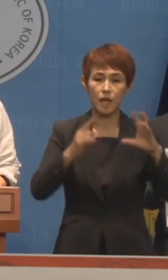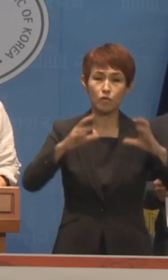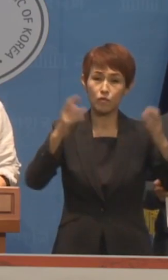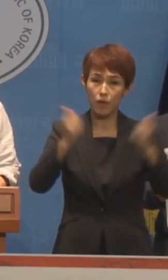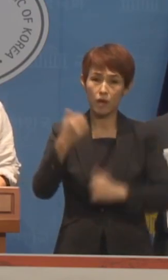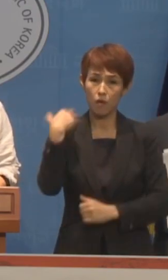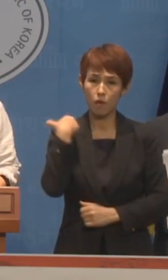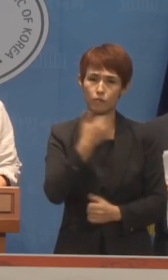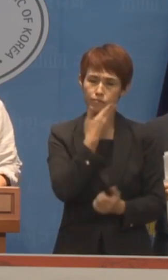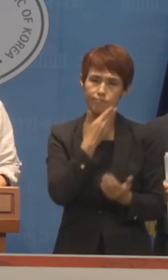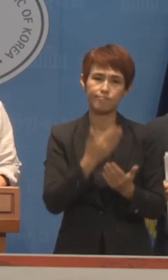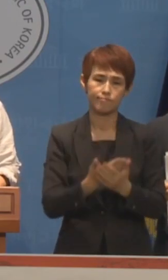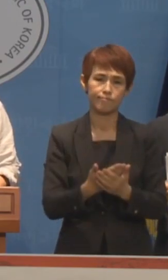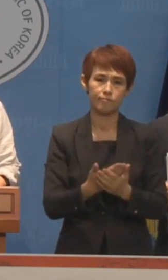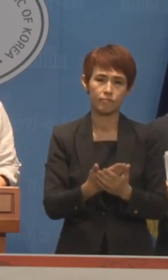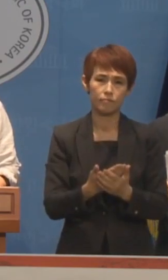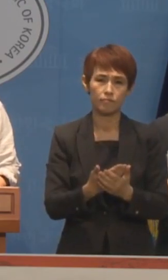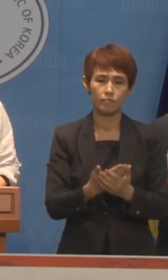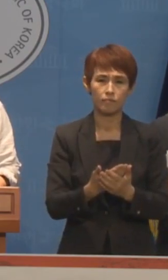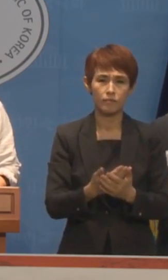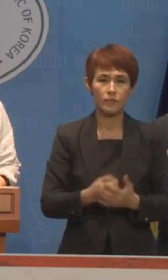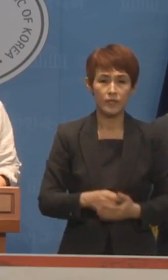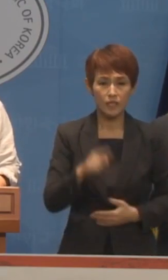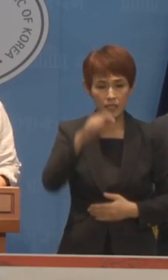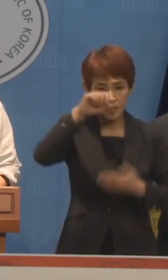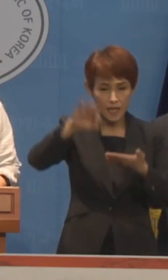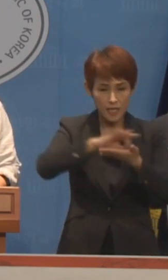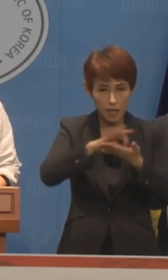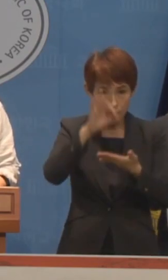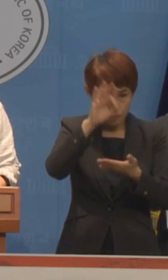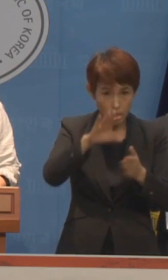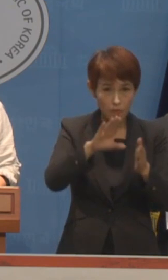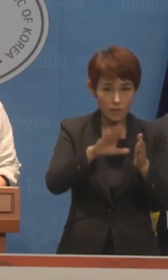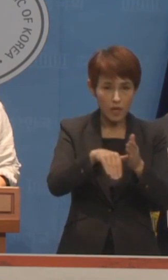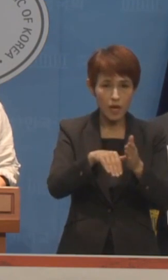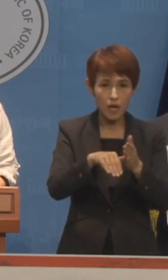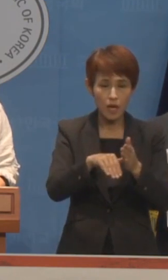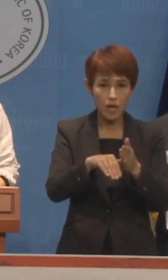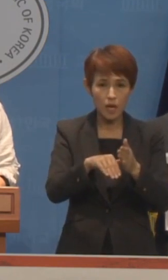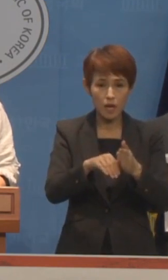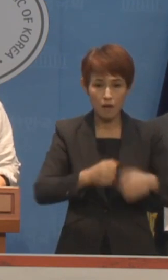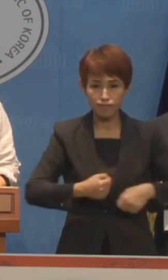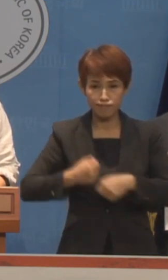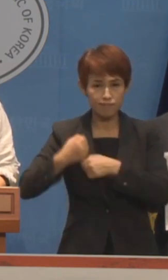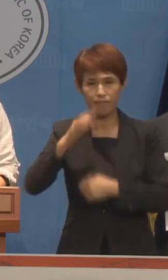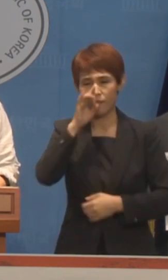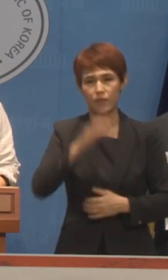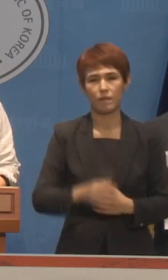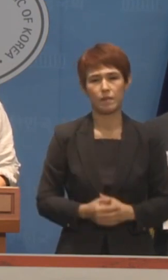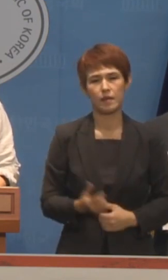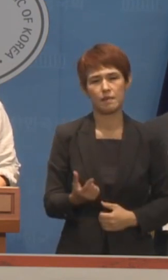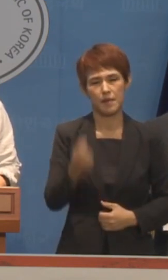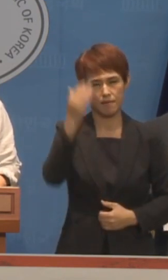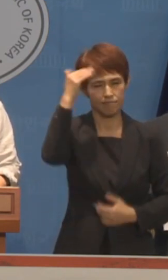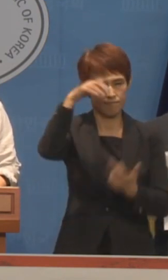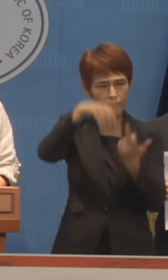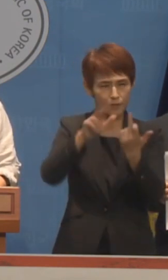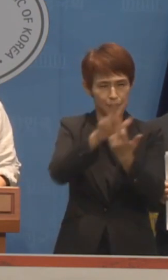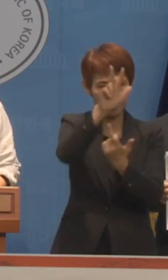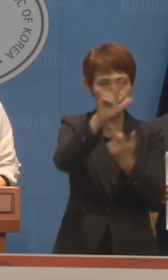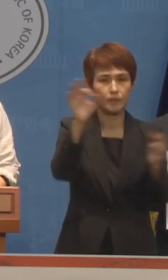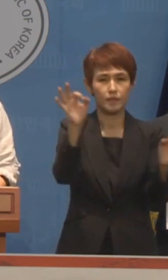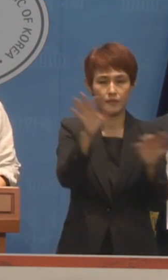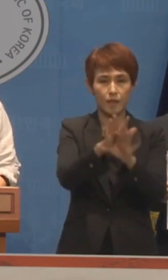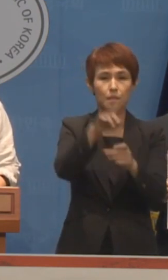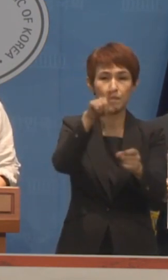굉장히 중요합니다. 탄소 예산을 고려한다면 더는 지체할 수 없습니다. 조속한 탈석탄을 위해